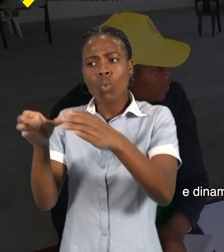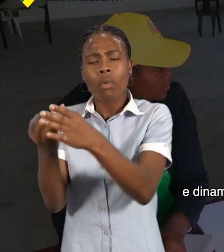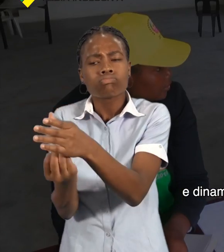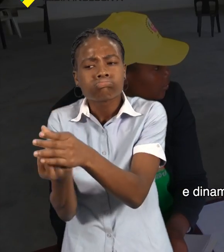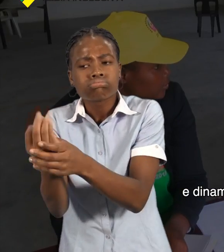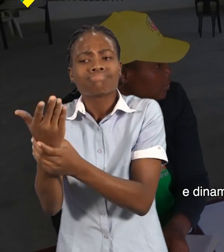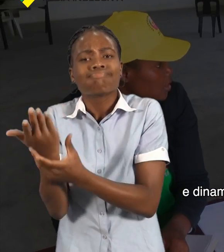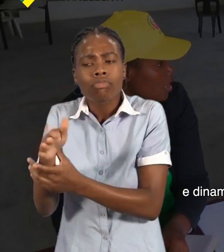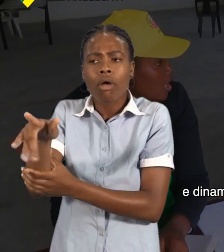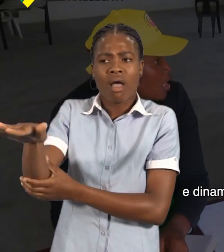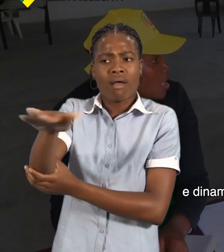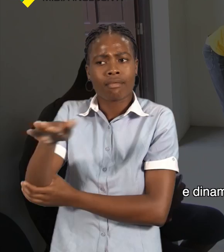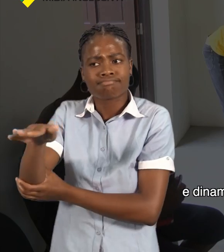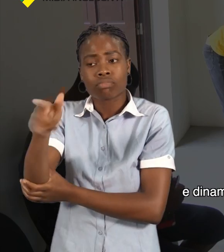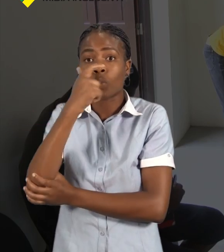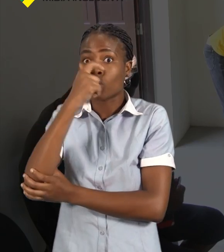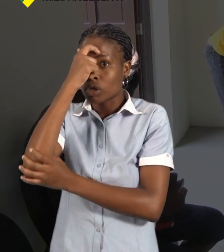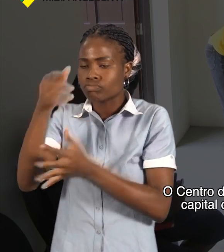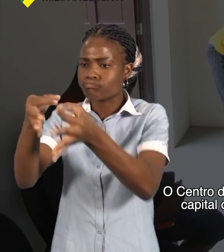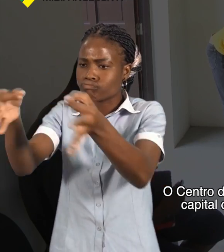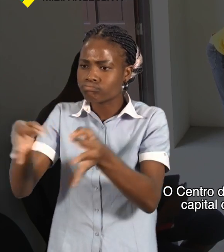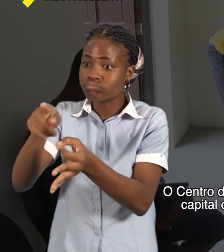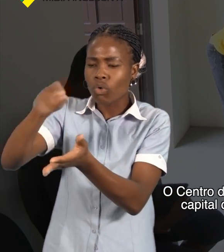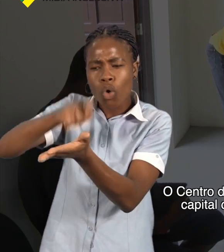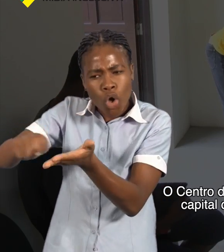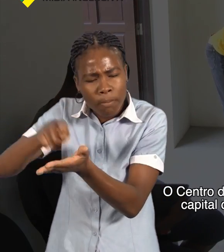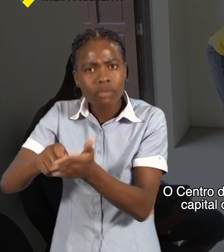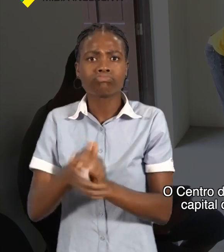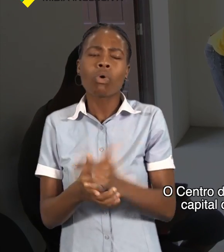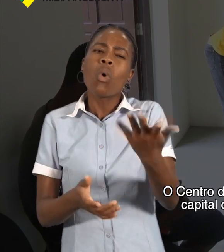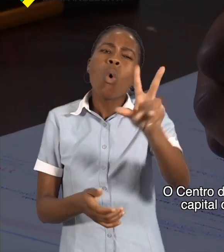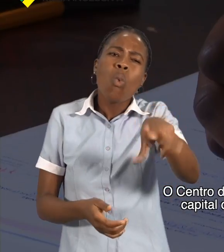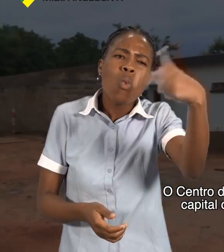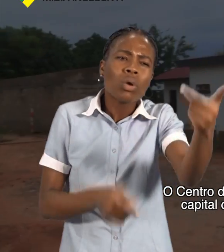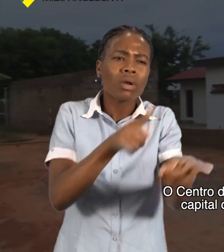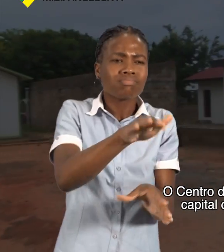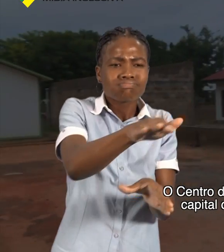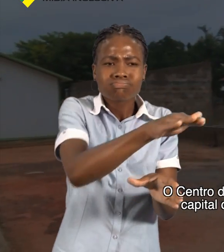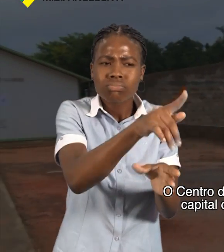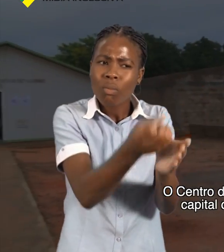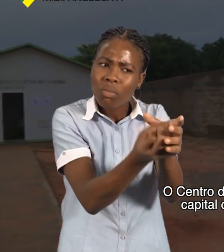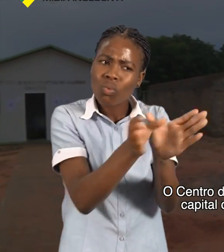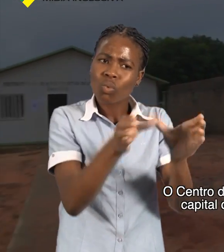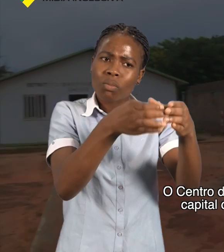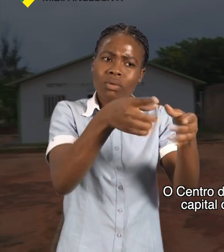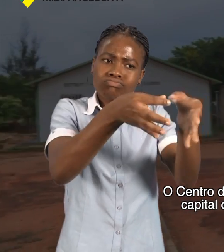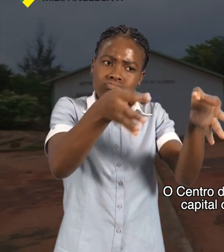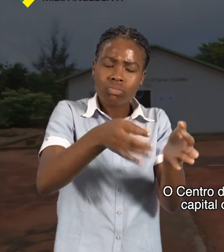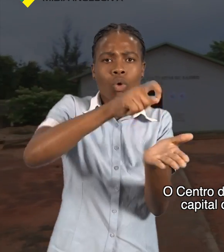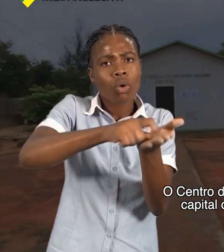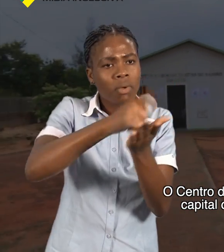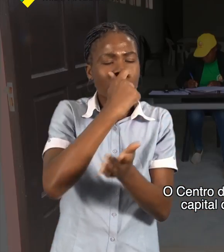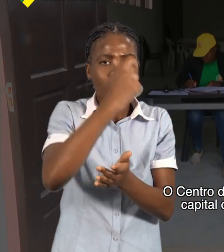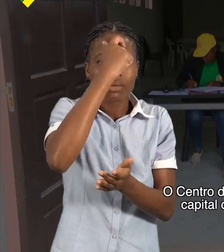ao nível daquele ponto do país. O Centro de Recrutamento e Mobilização da chamada Capital do Norte